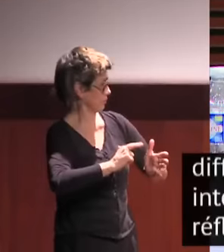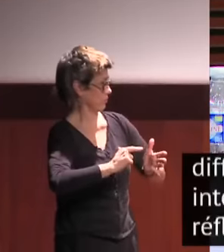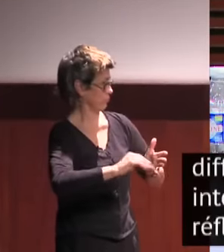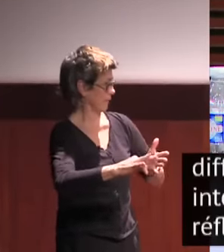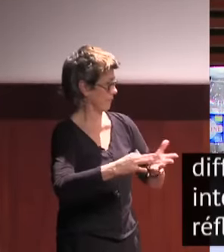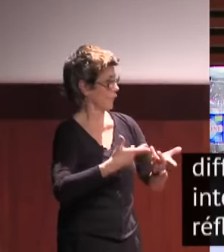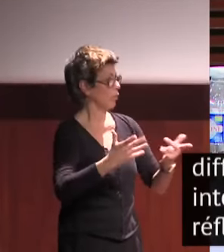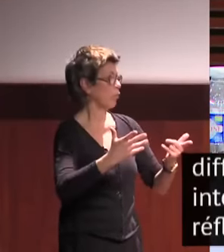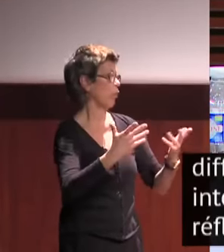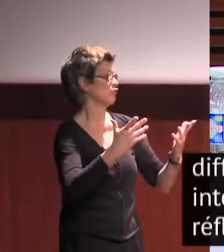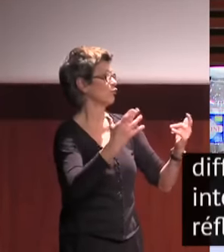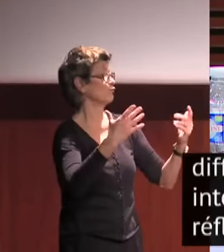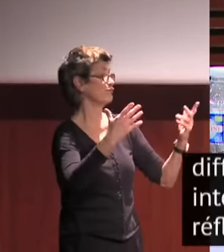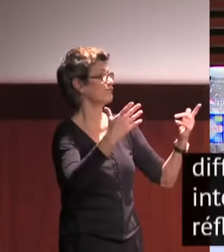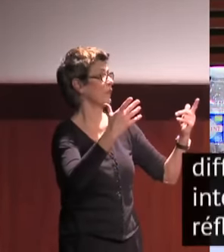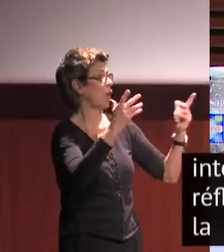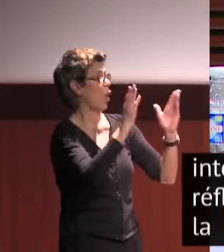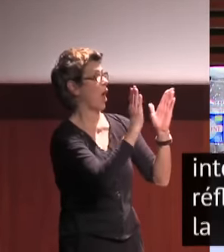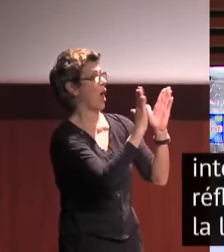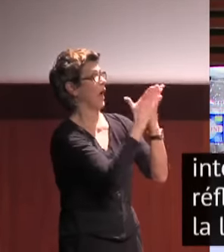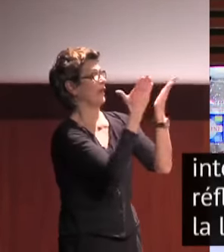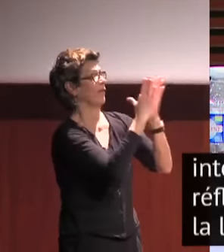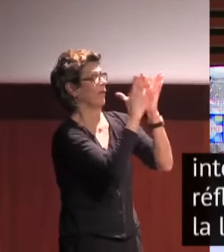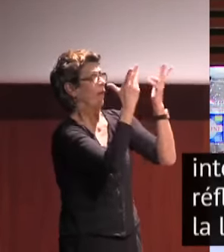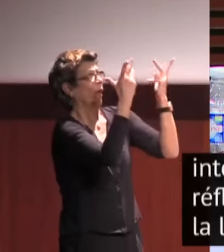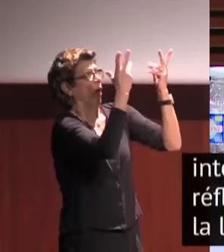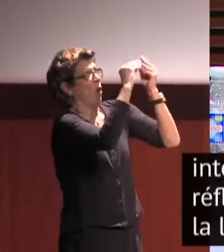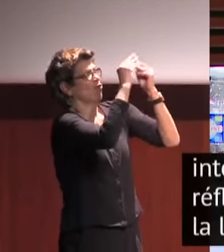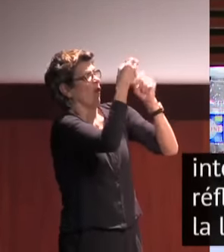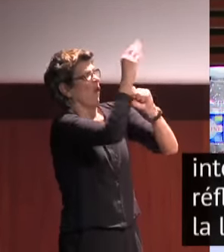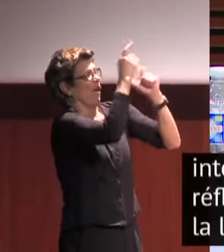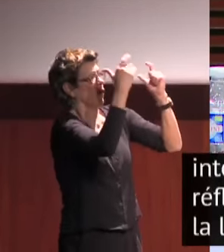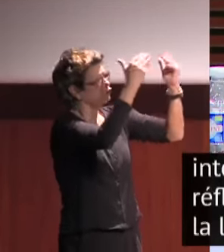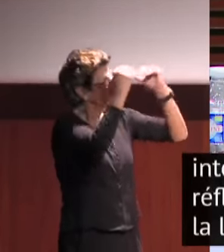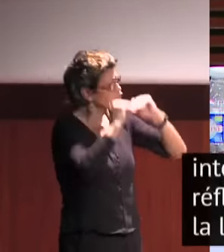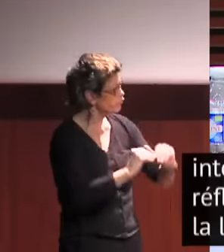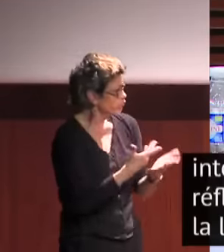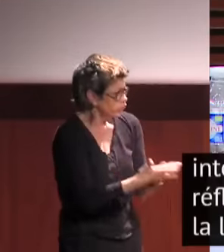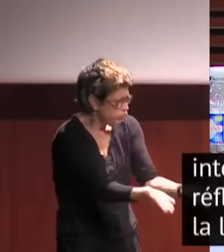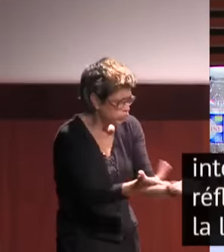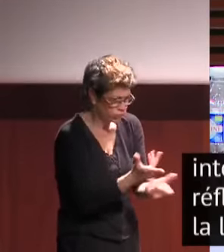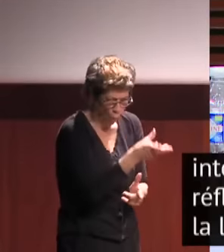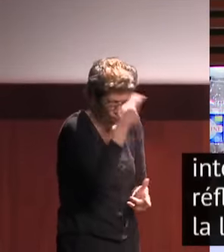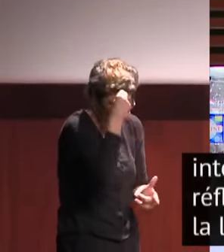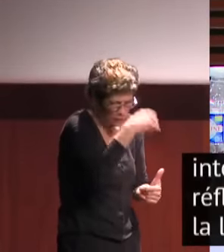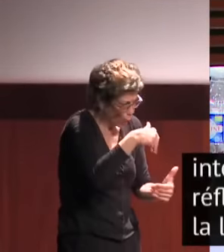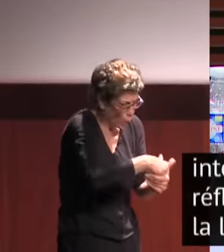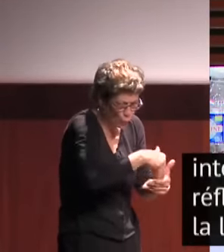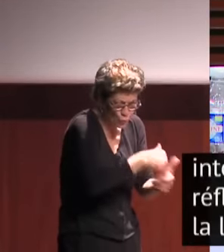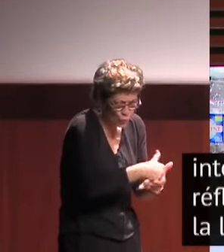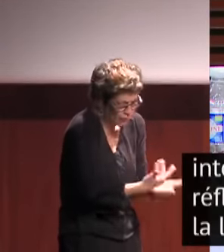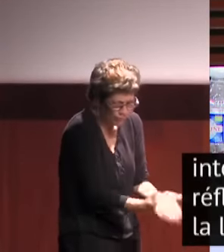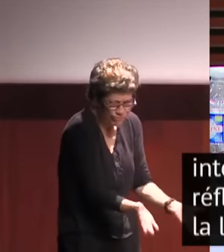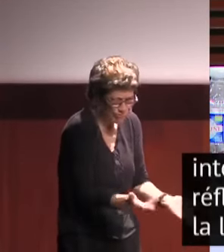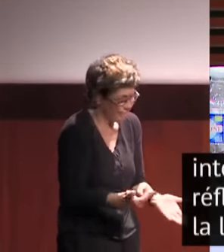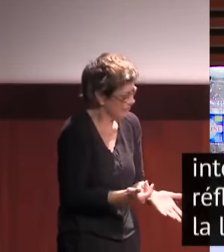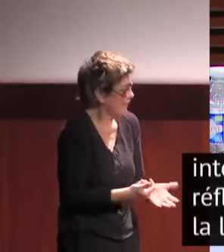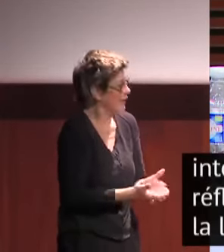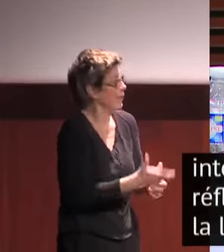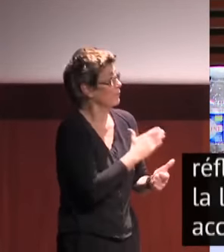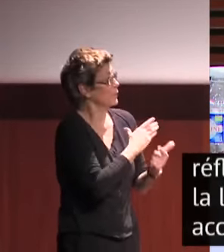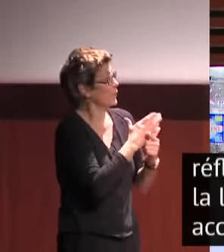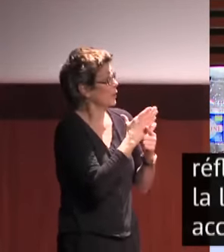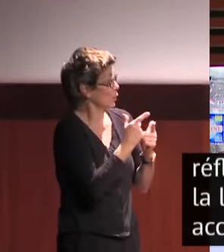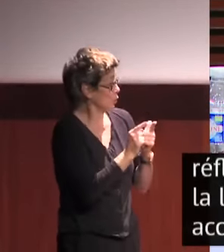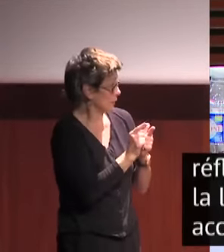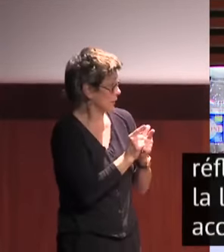donc désacraliser, on va dire, l'objet livre, le rendre plus accessible, qu'on puisse comprendre le contenu. On a également eu l'occasion